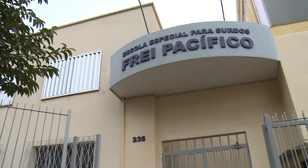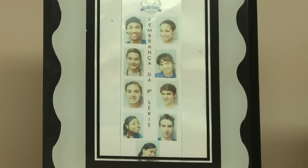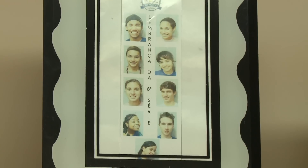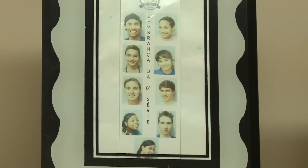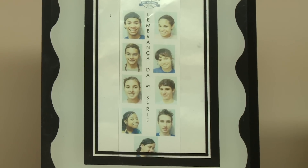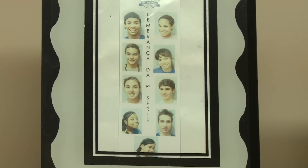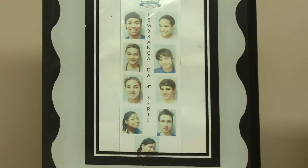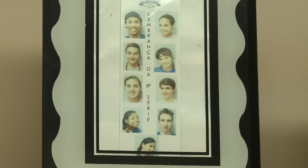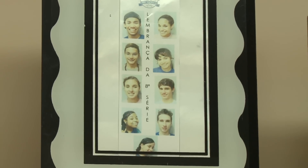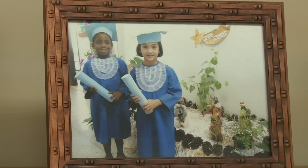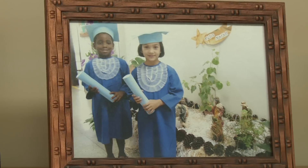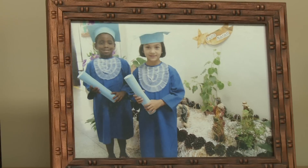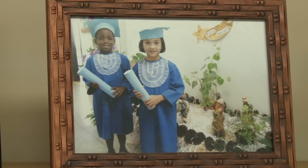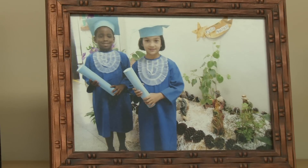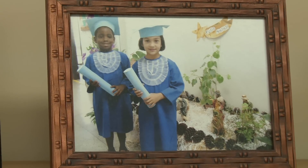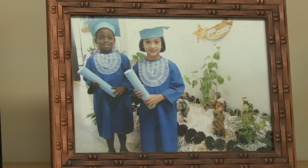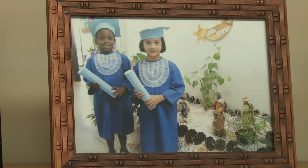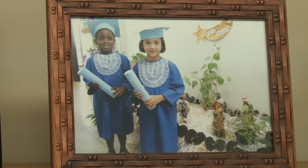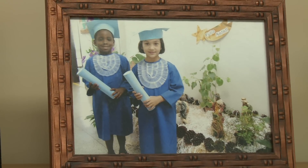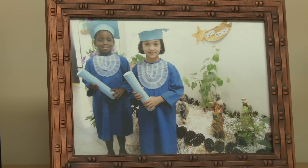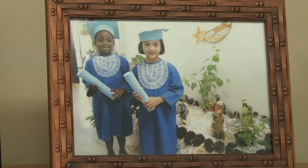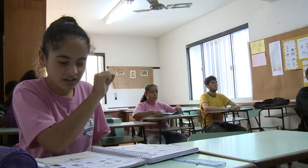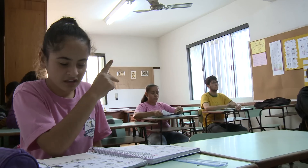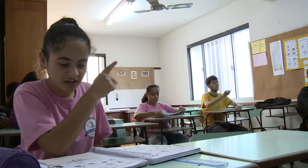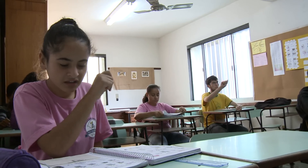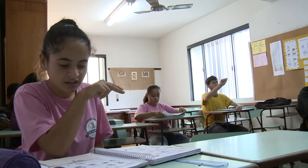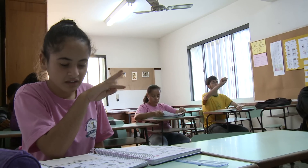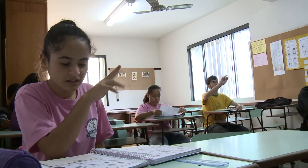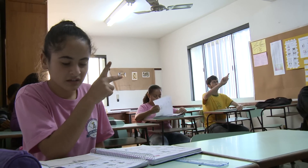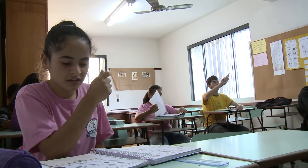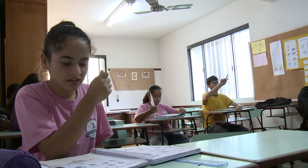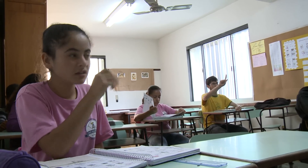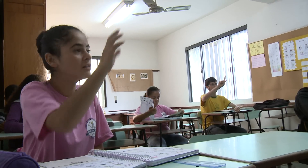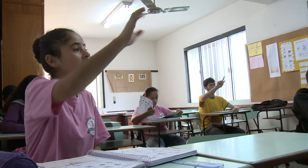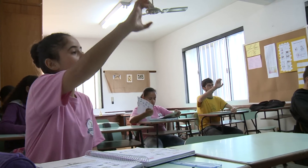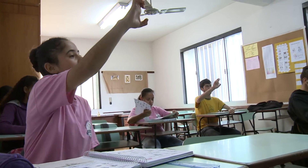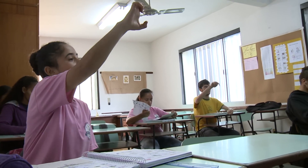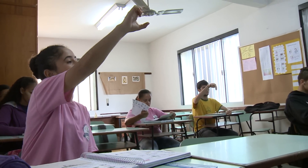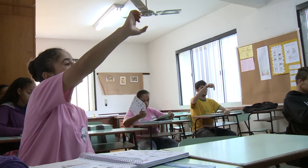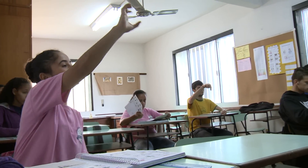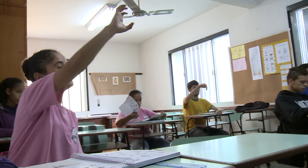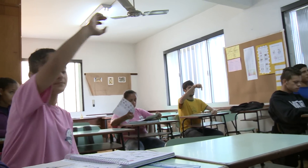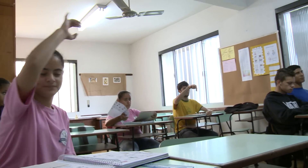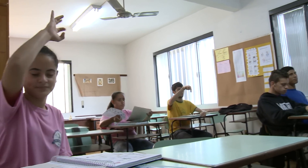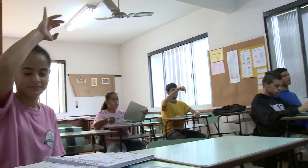de inclusão e solidariedade. José Zanandrea para a Rede Vida de Televisão.